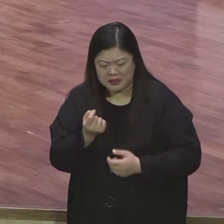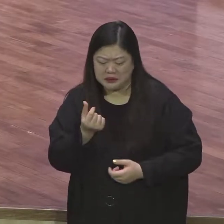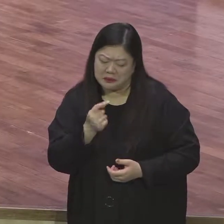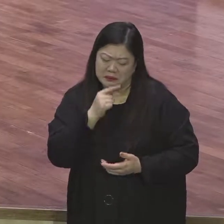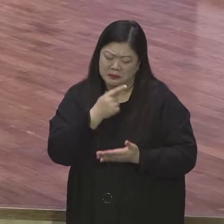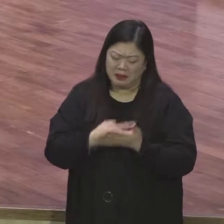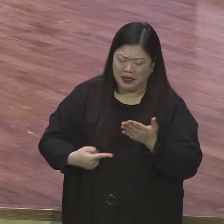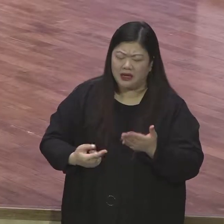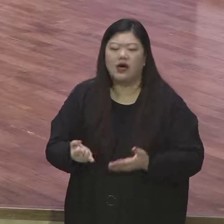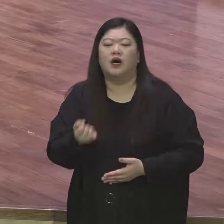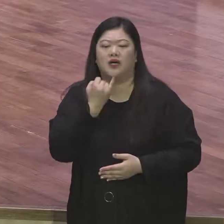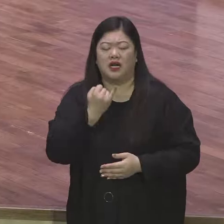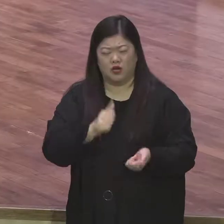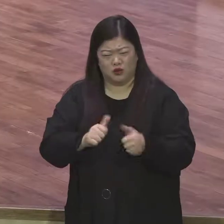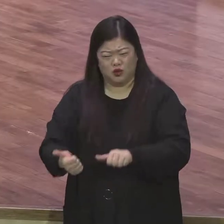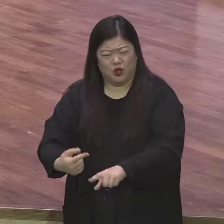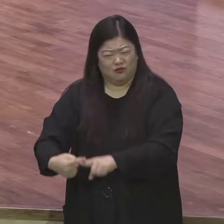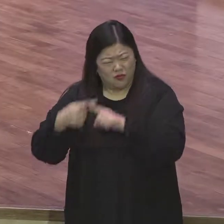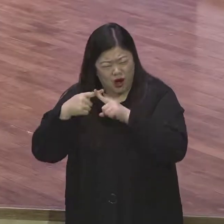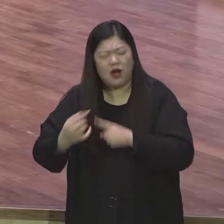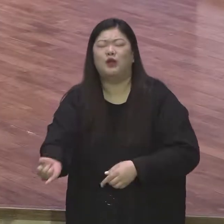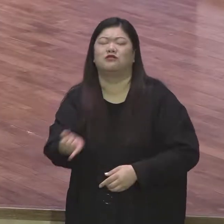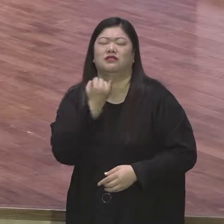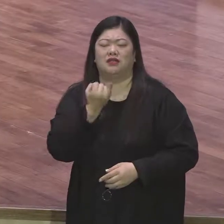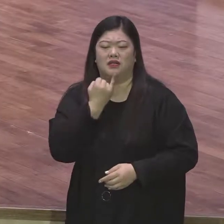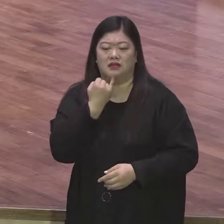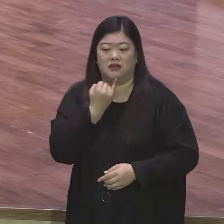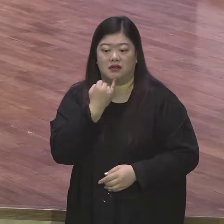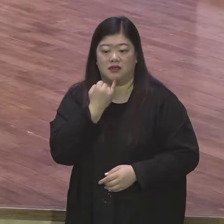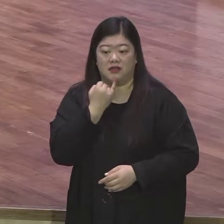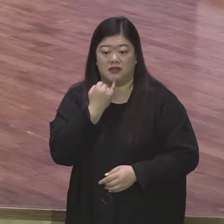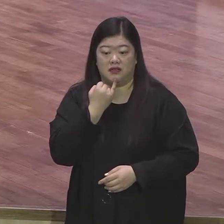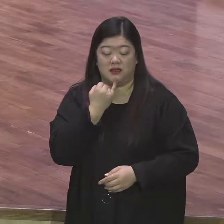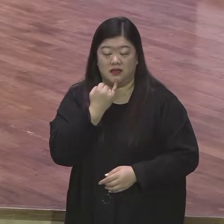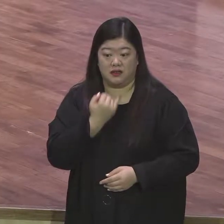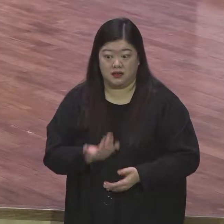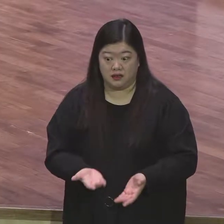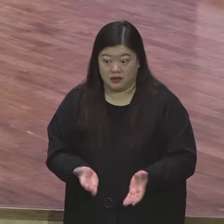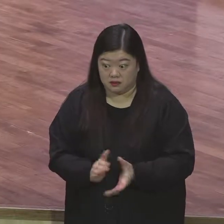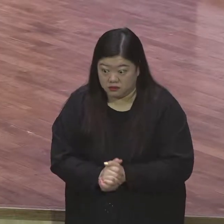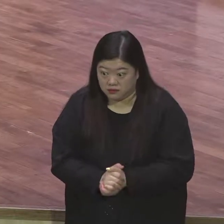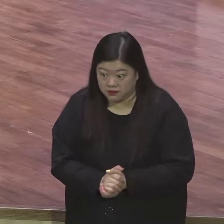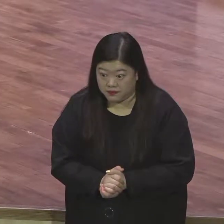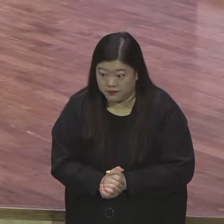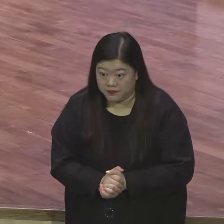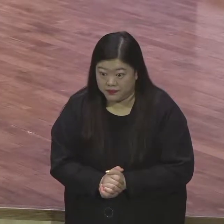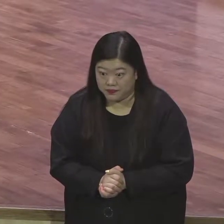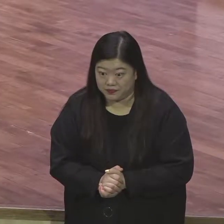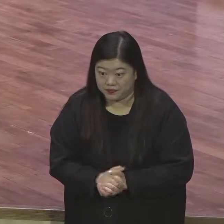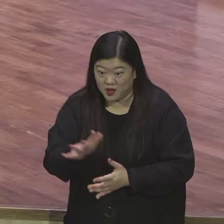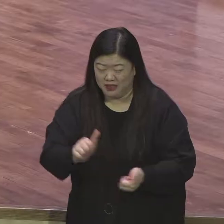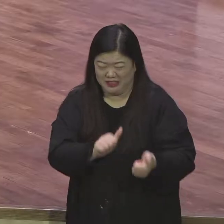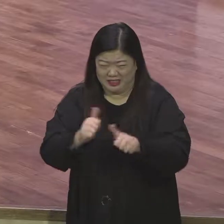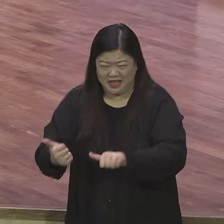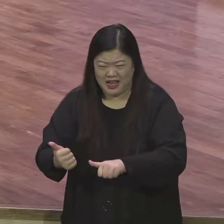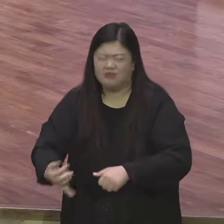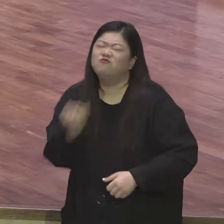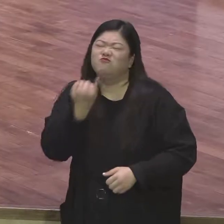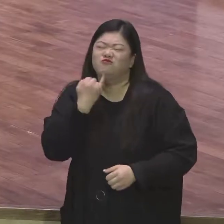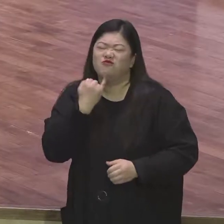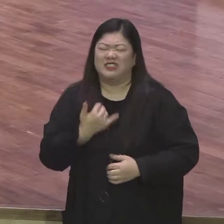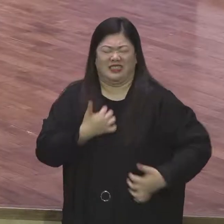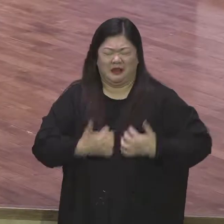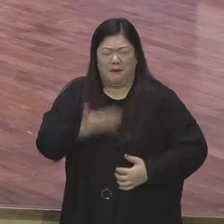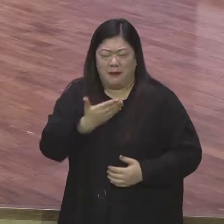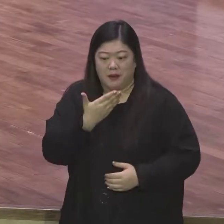그것 때문에 막 살아도 괜찮고 죽어도 괜찮고 그것 때문에 기뻐하고 또한 기뻐하리라.